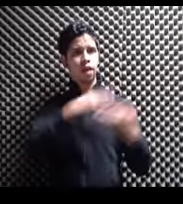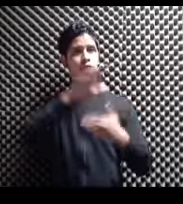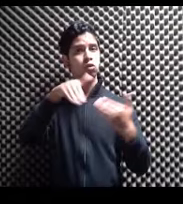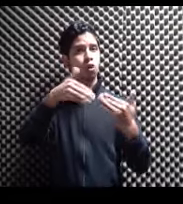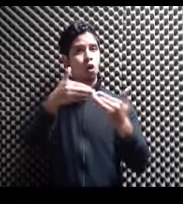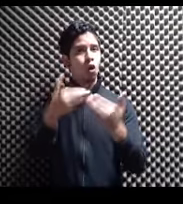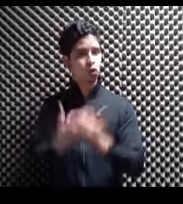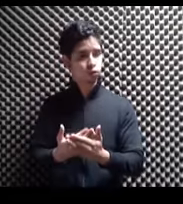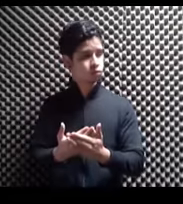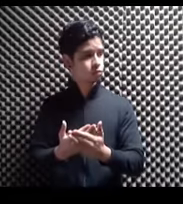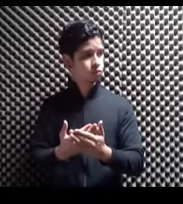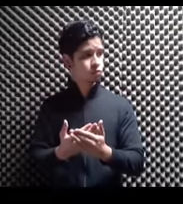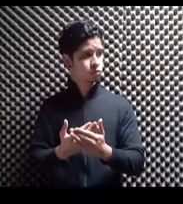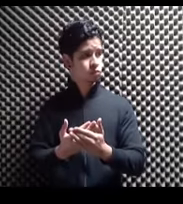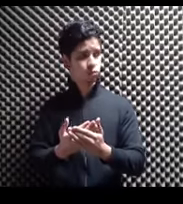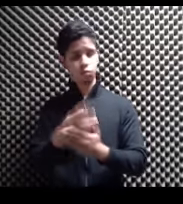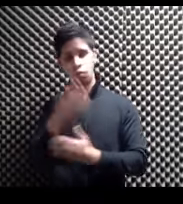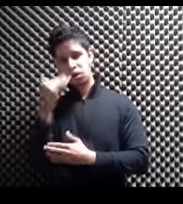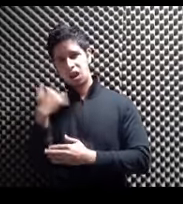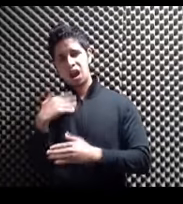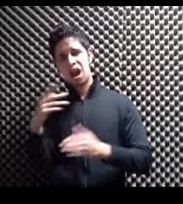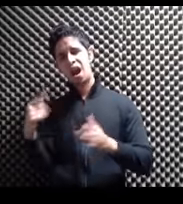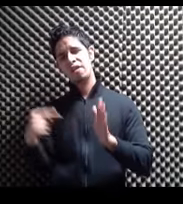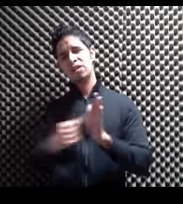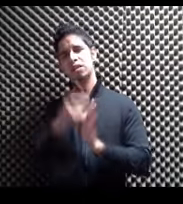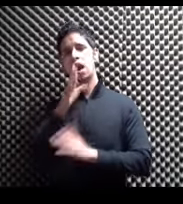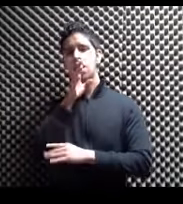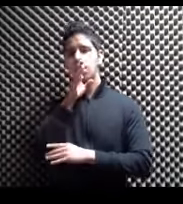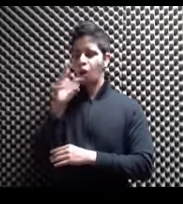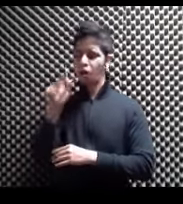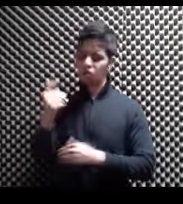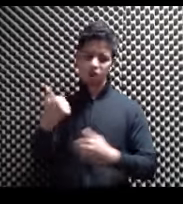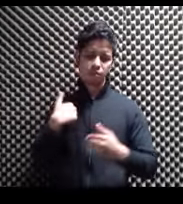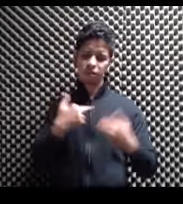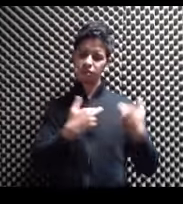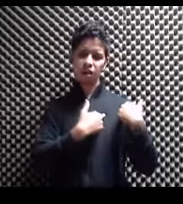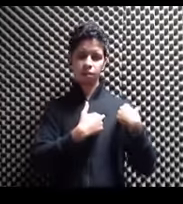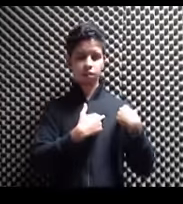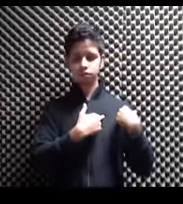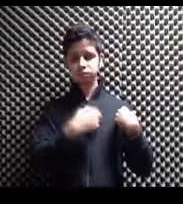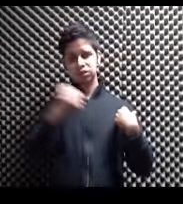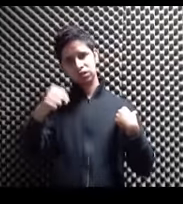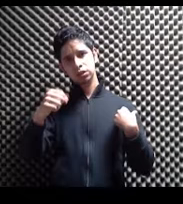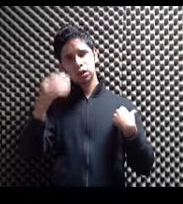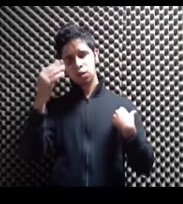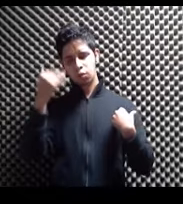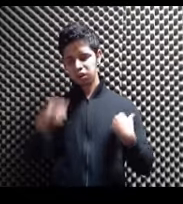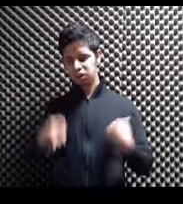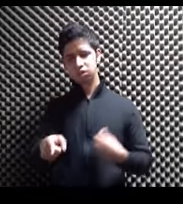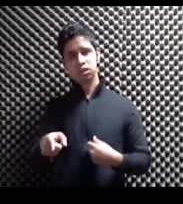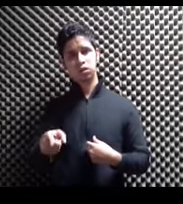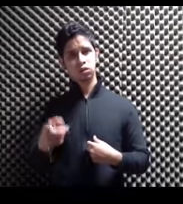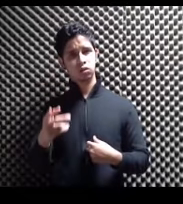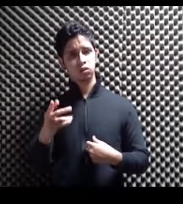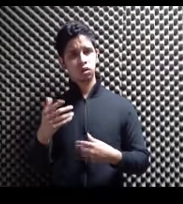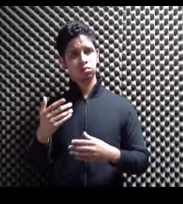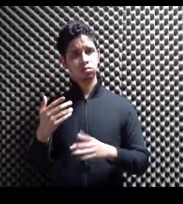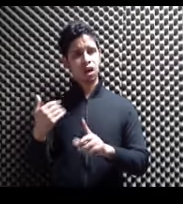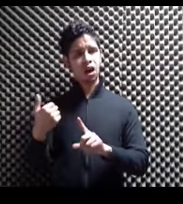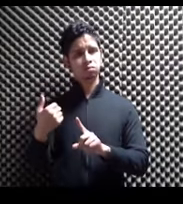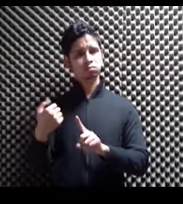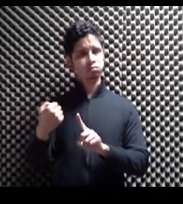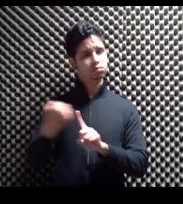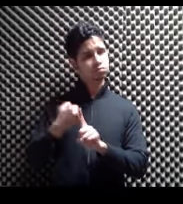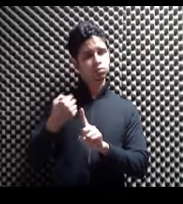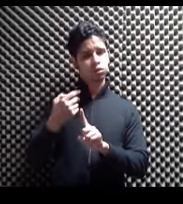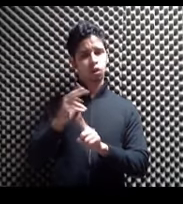hablamos, no, porque no me compete a mí, sí nos compete. Sí, porque sí, esto claro. no está arropando, honestamente. No, y de hecho, esta historia es bien interesante porque